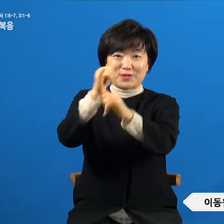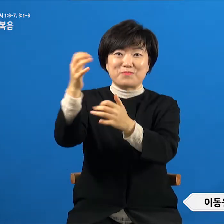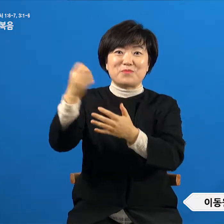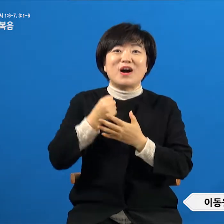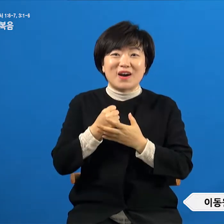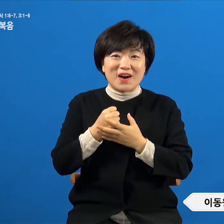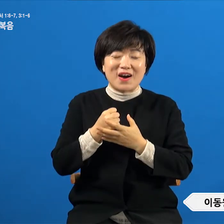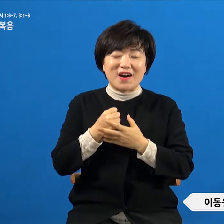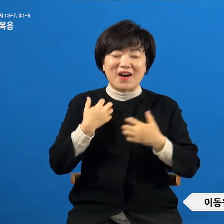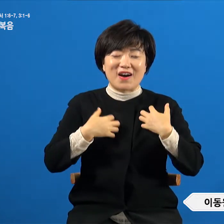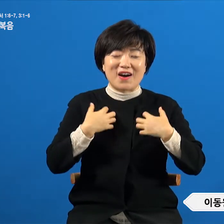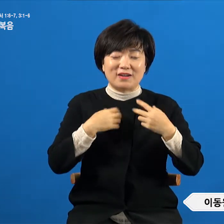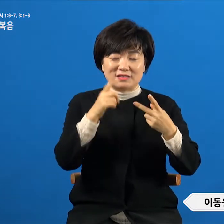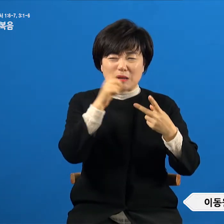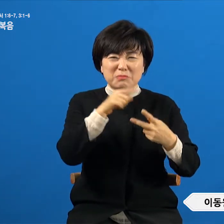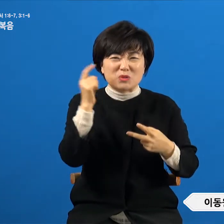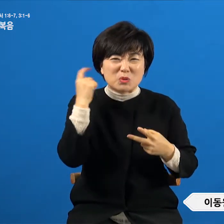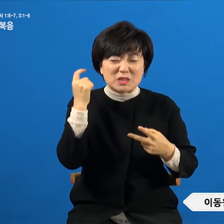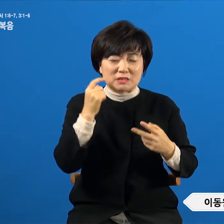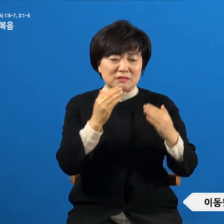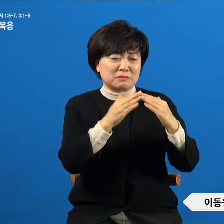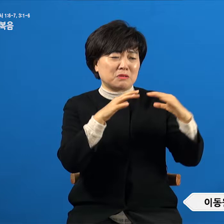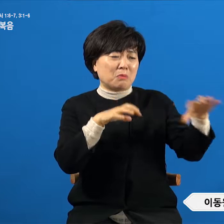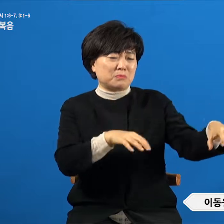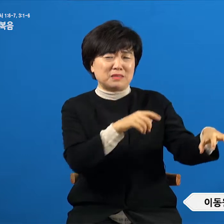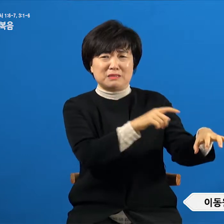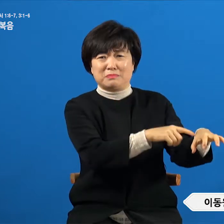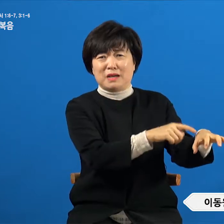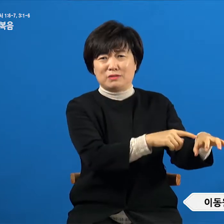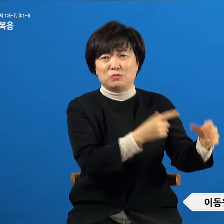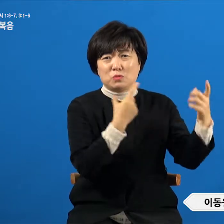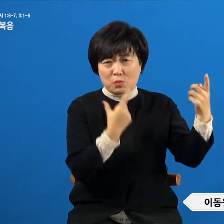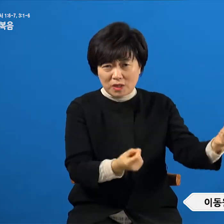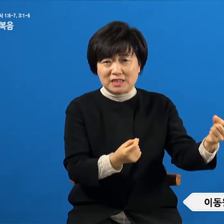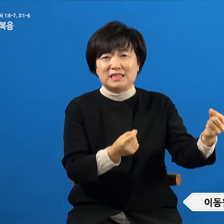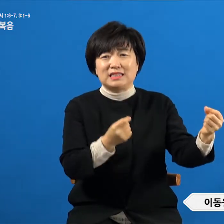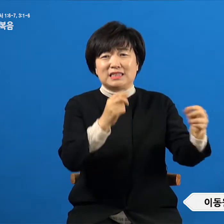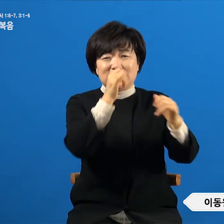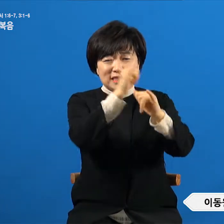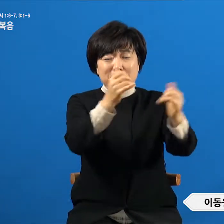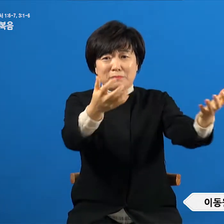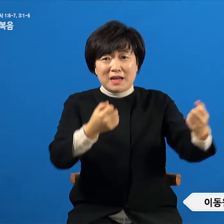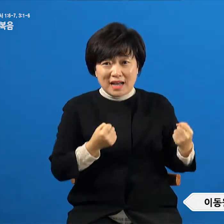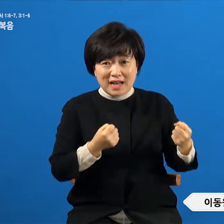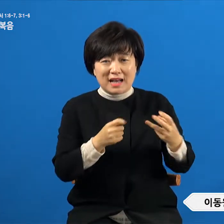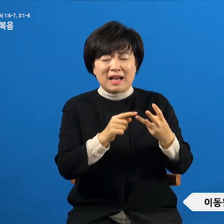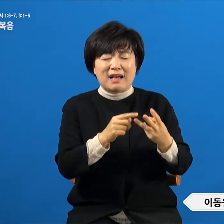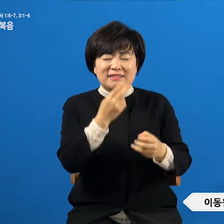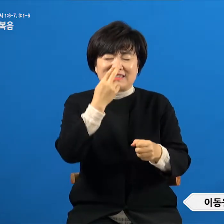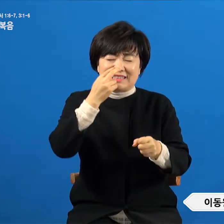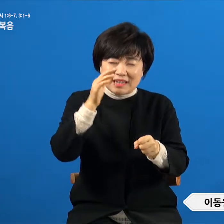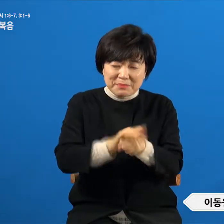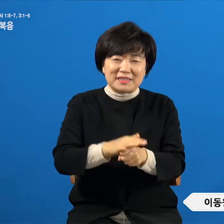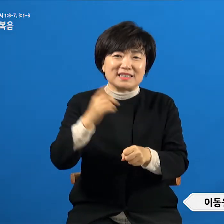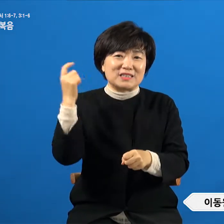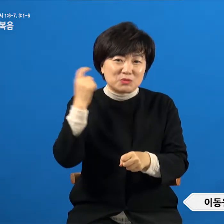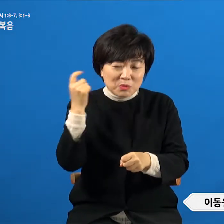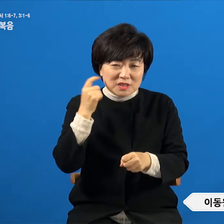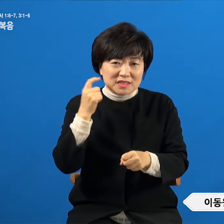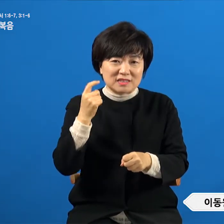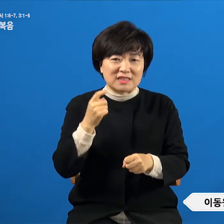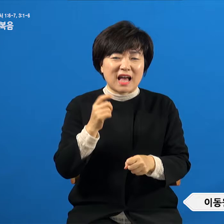나쁜 소식, 옆집 아이도 타왔다네. 환장할 소식, 아이들 기 살린다고 전교생 다